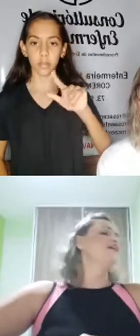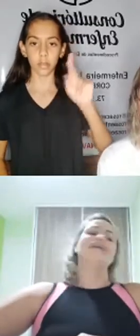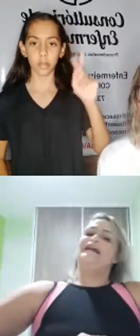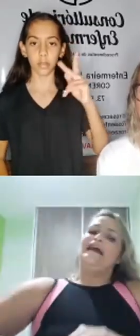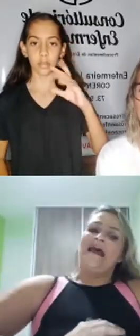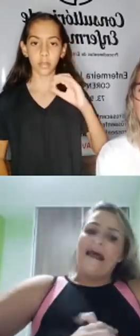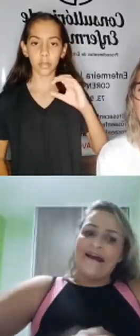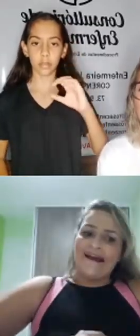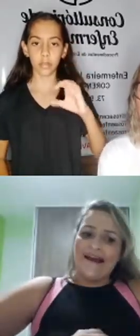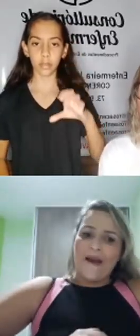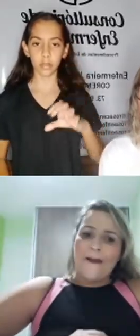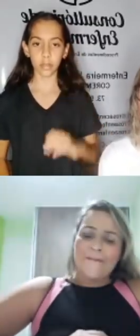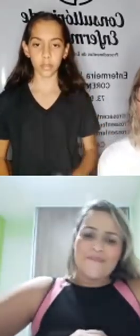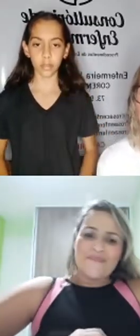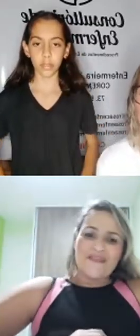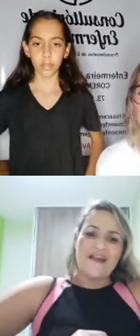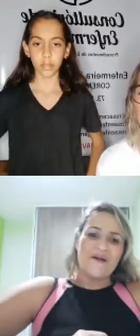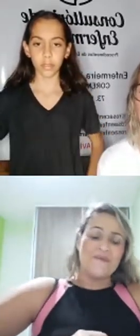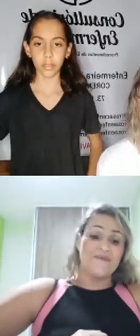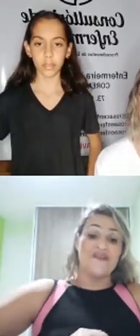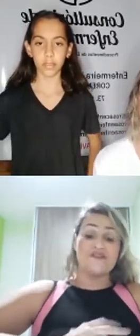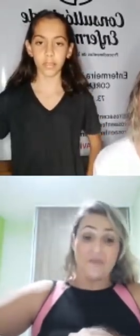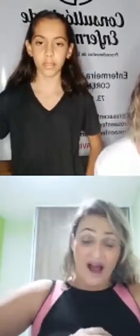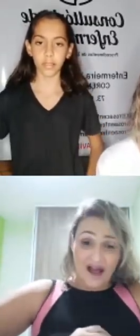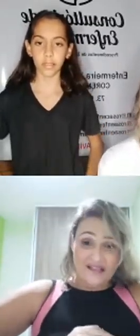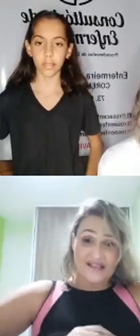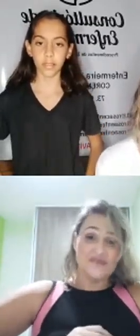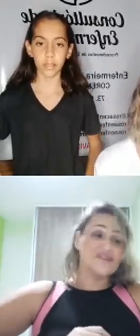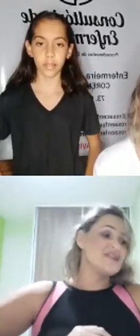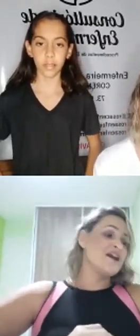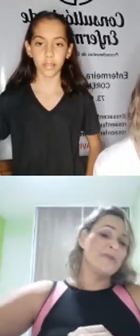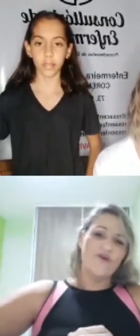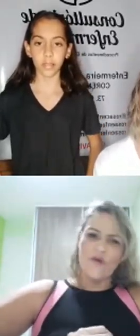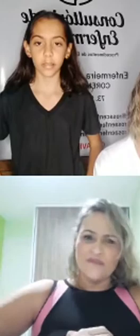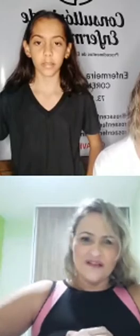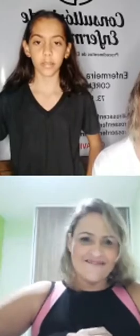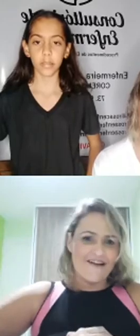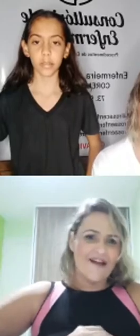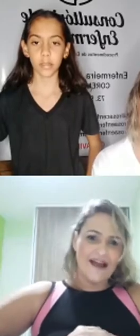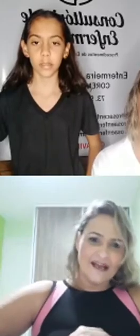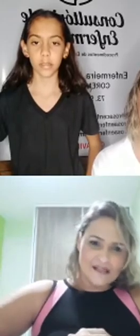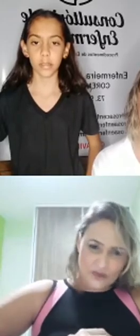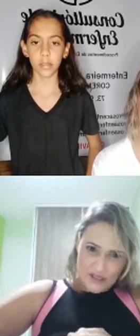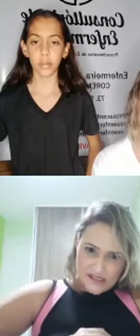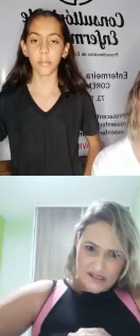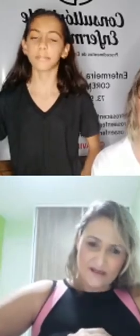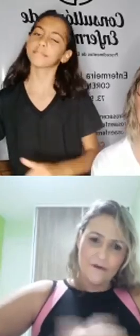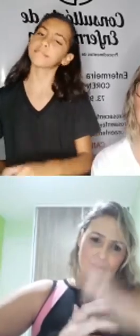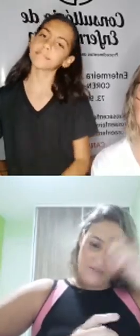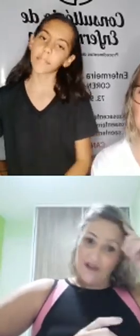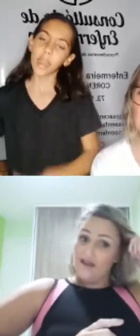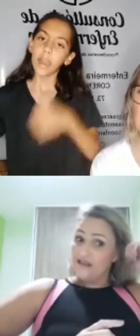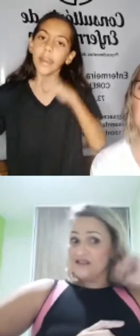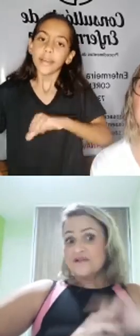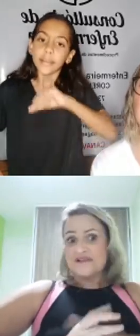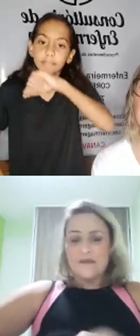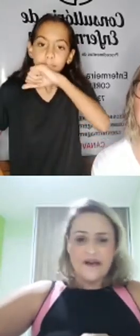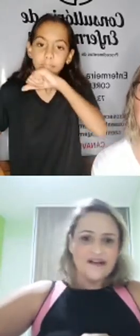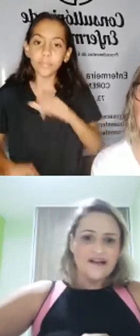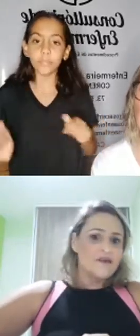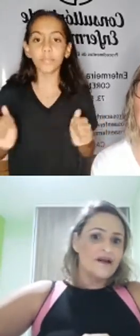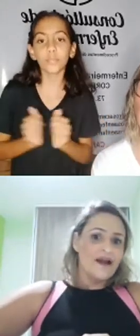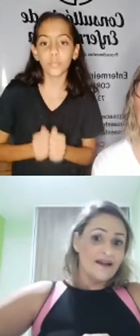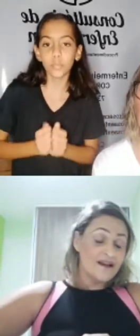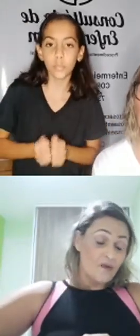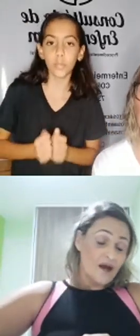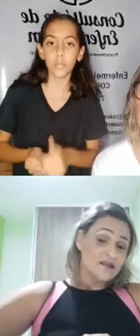mamãe. É, meus pais, que estão sempre comigo em qualquer situação, estão sempre ali